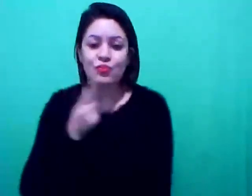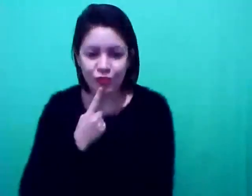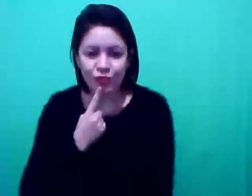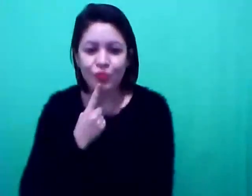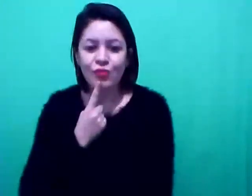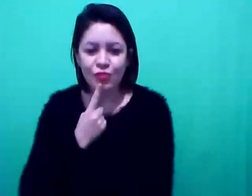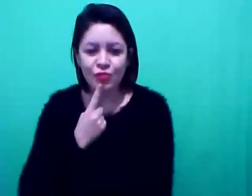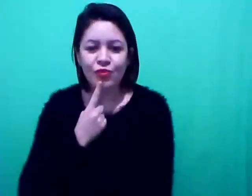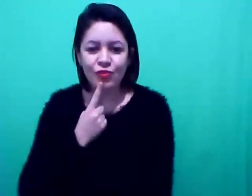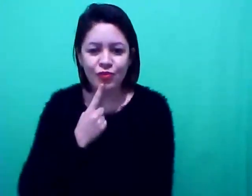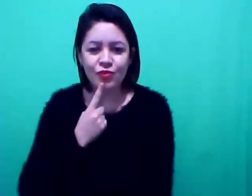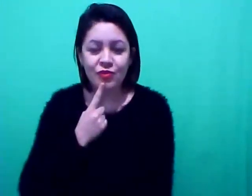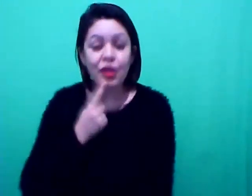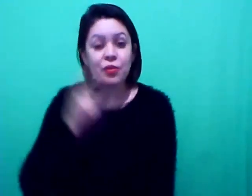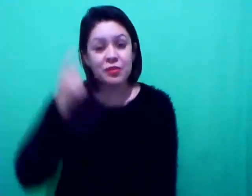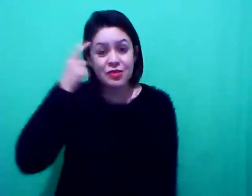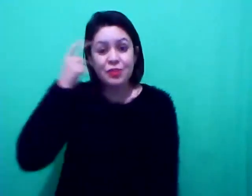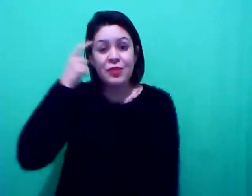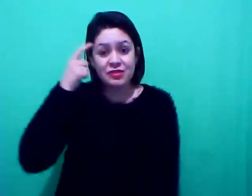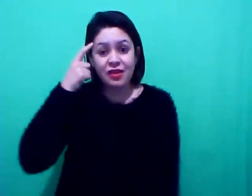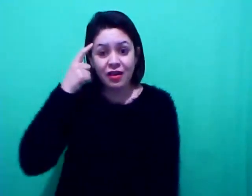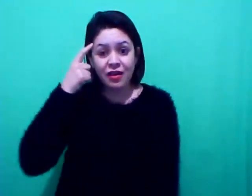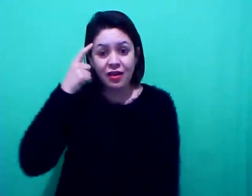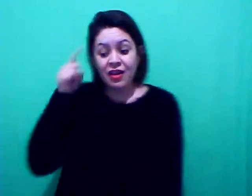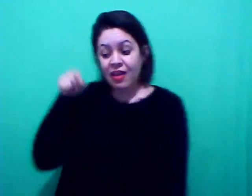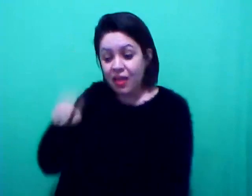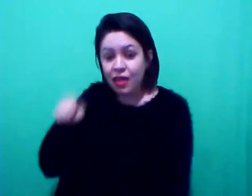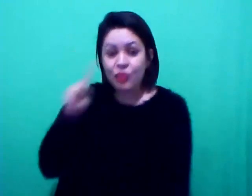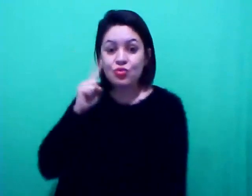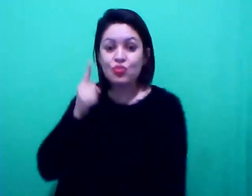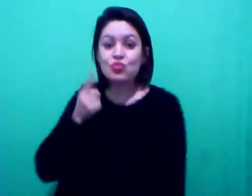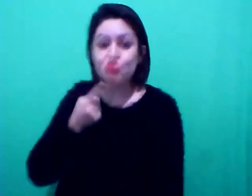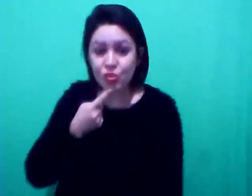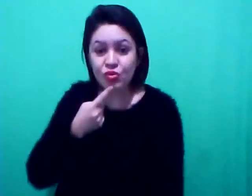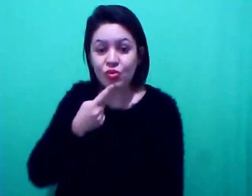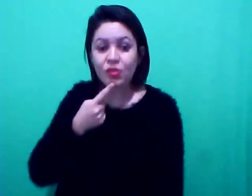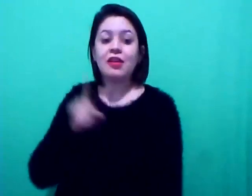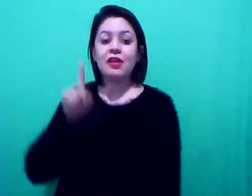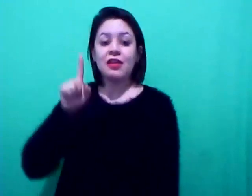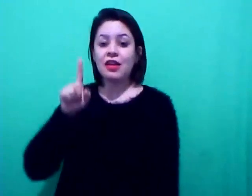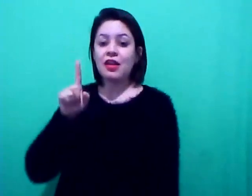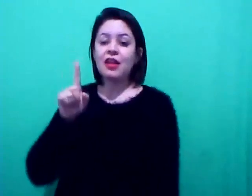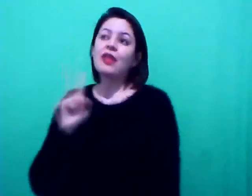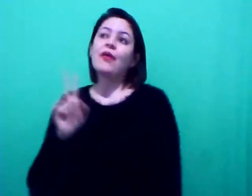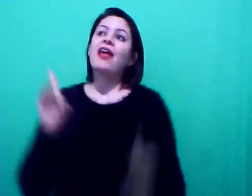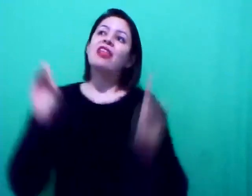meu aluno surdo, né? A pessoa precisa pensar como é esse mundo